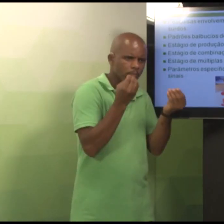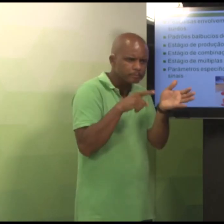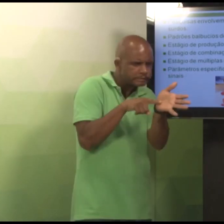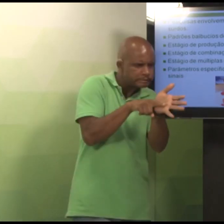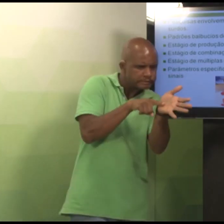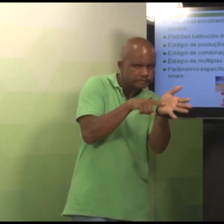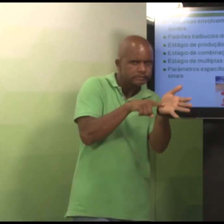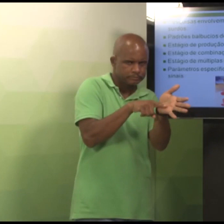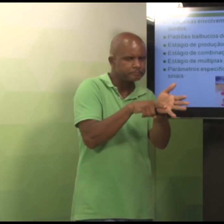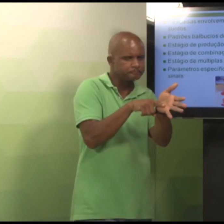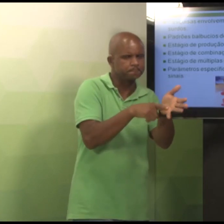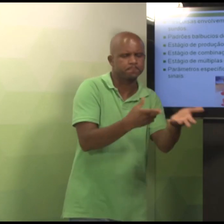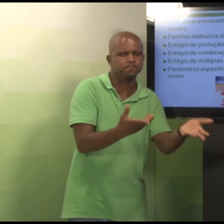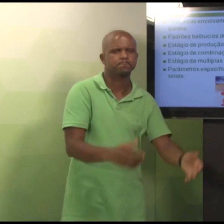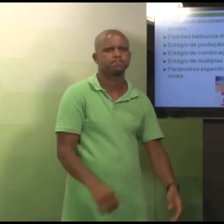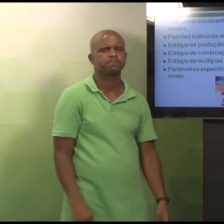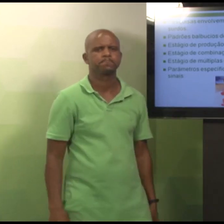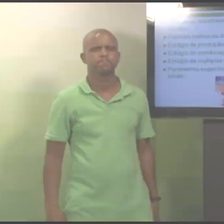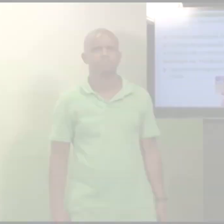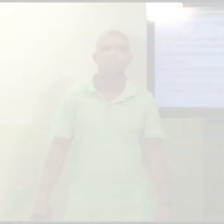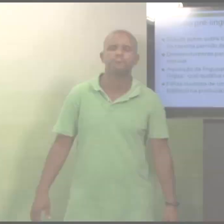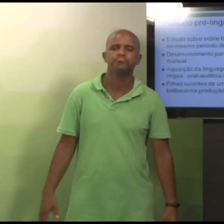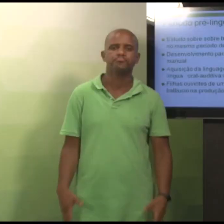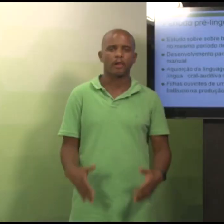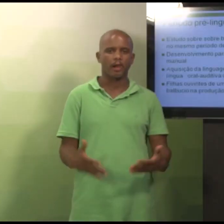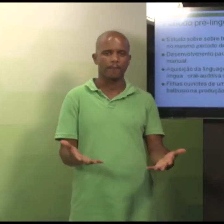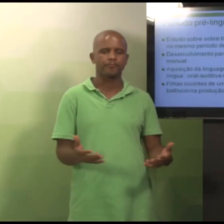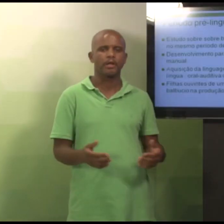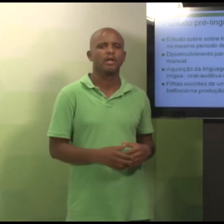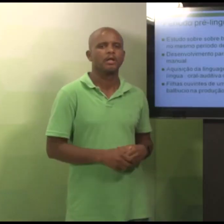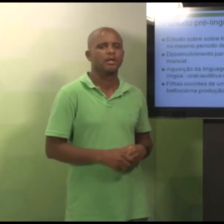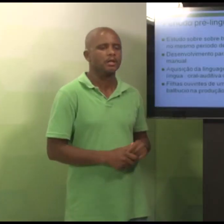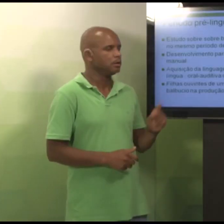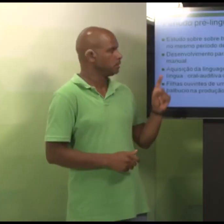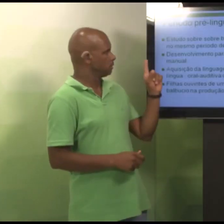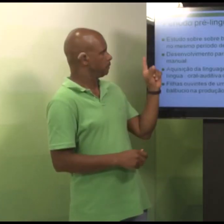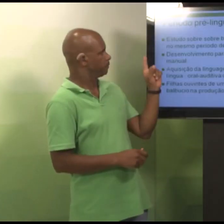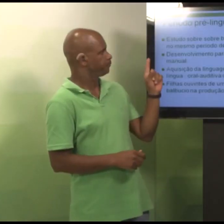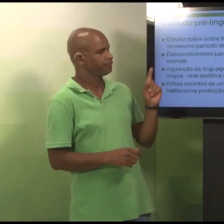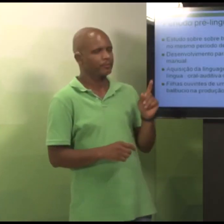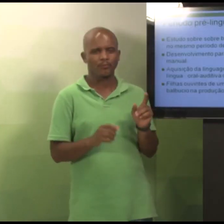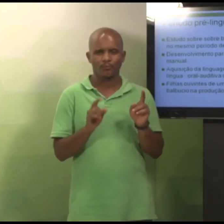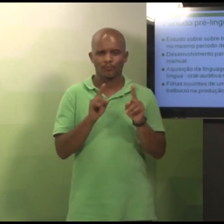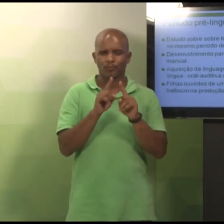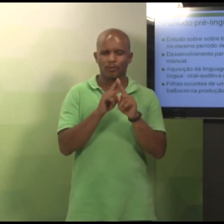de articulação, como funcionam esses parâmetros? Então, pesquisas mostram isso.